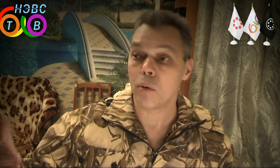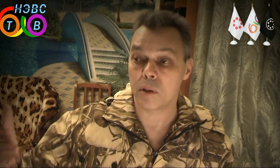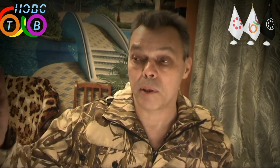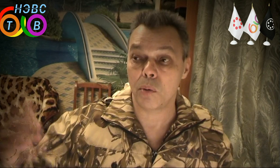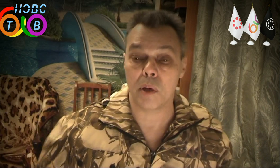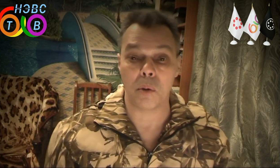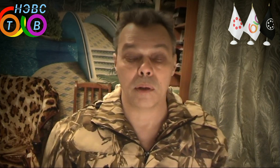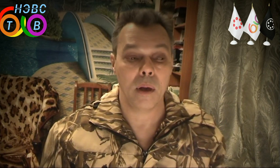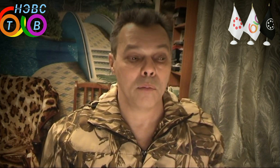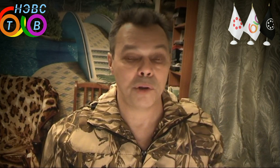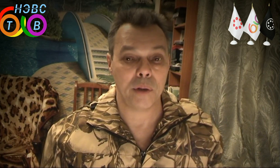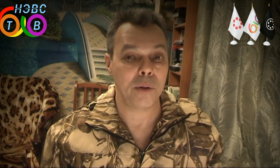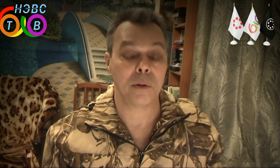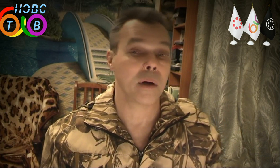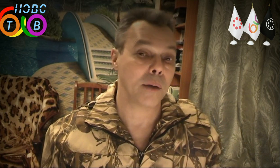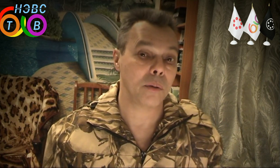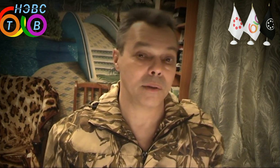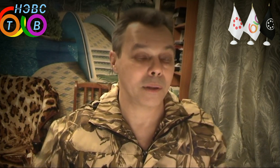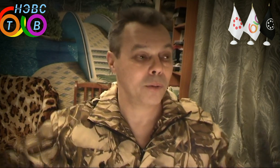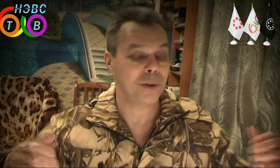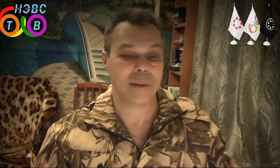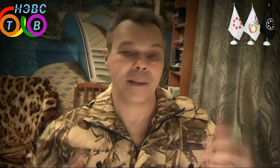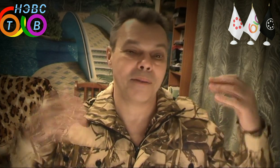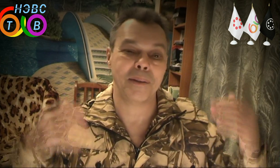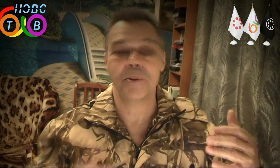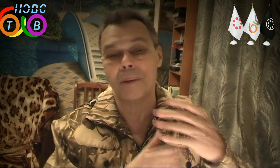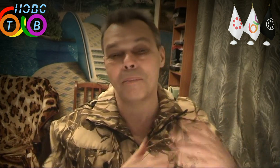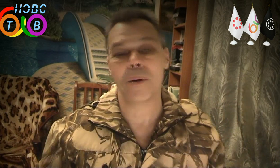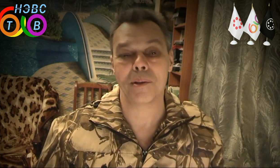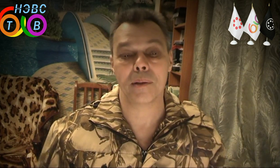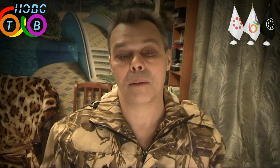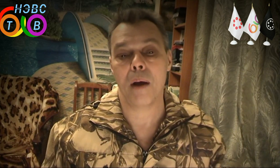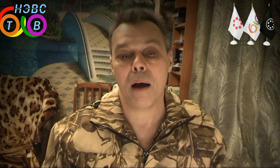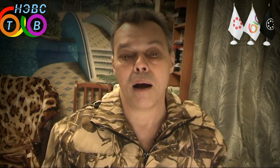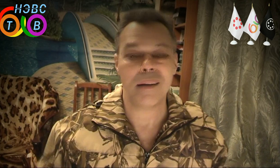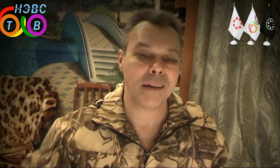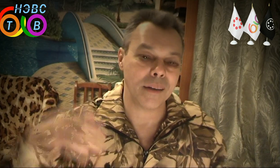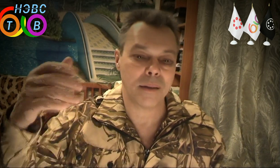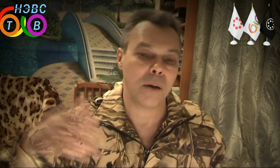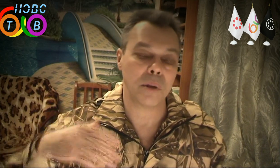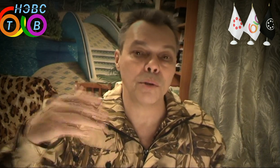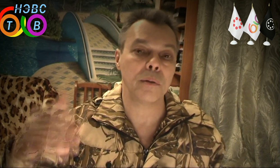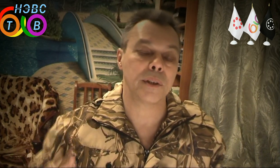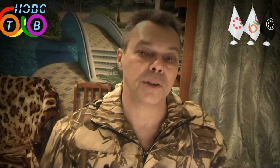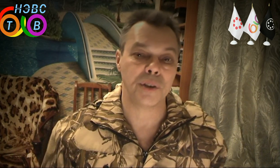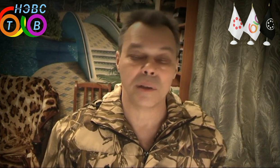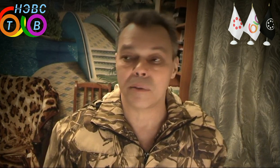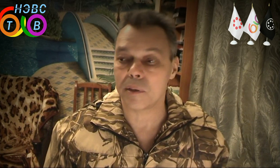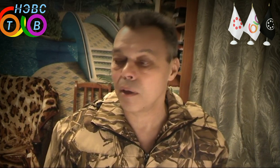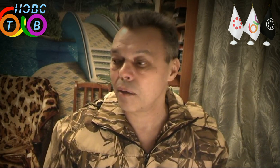улице, смотрю, какой-то мужчина идет и радуется, такой счастливый, несет ребеночка там. А энергетически я уже научился считывать